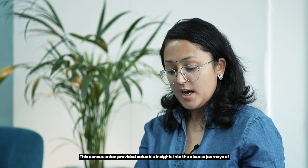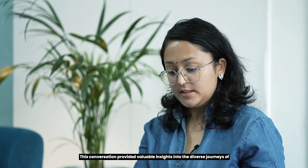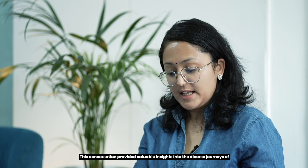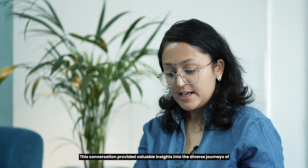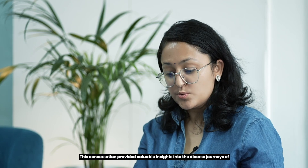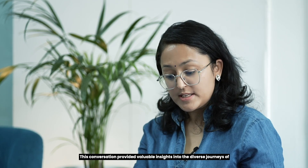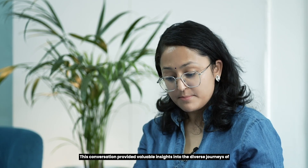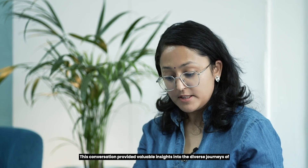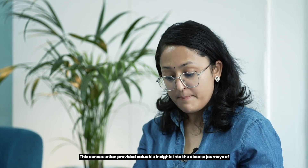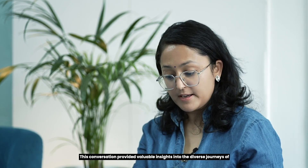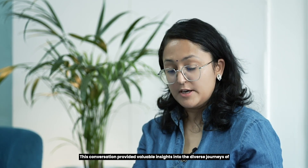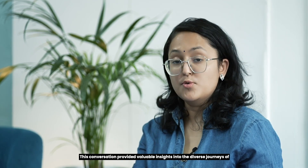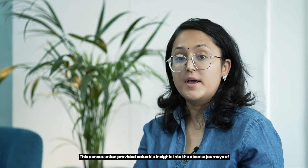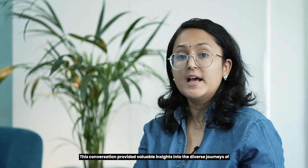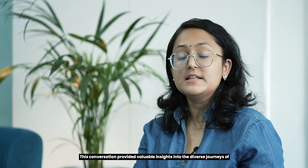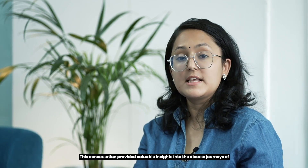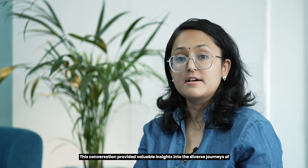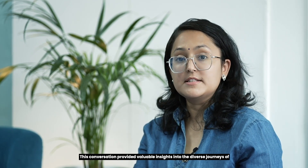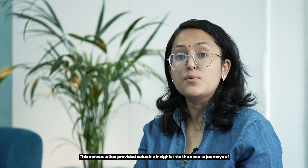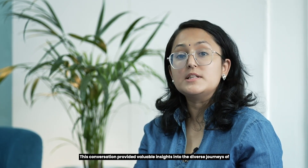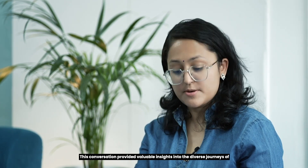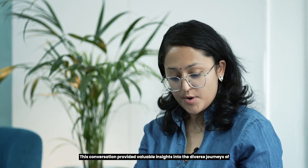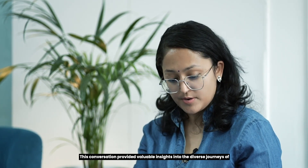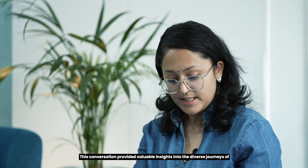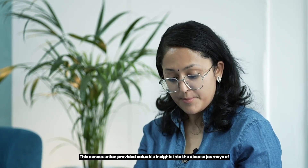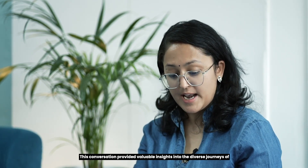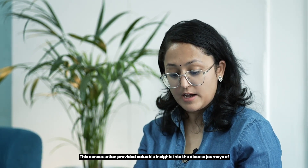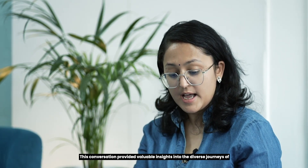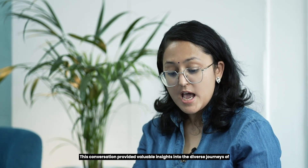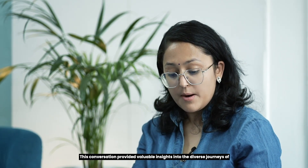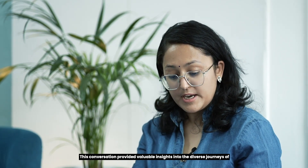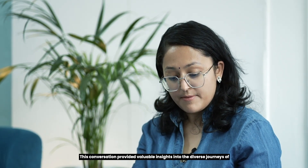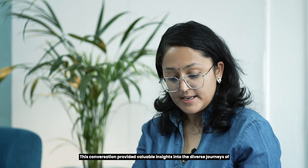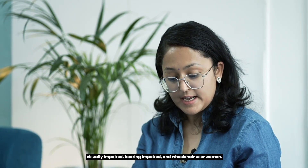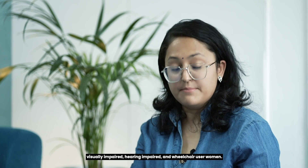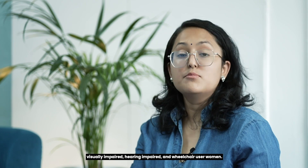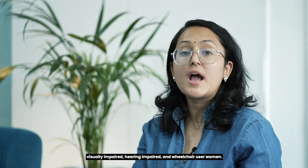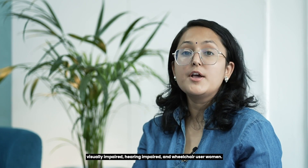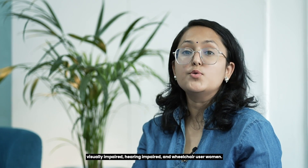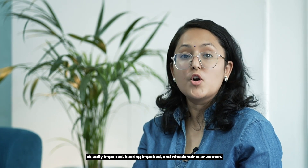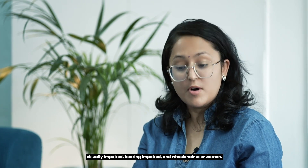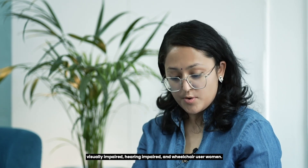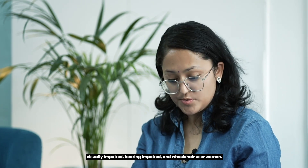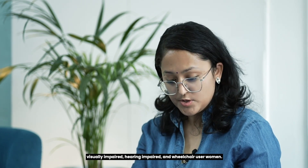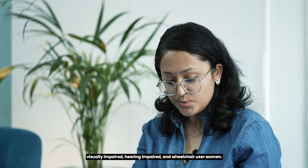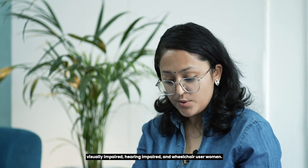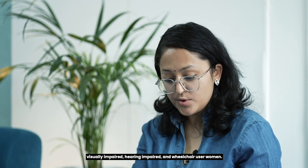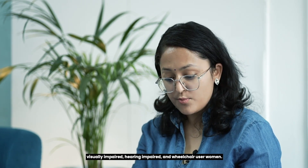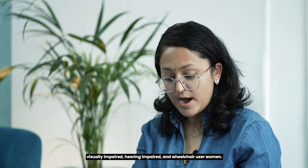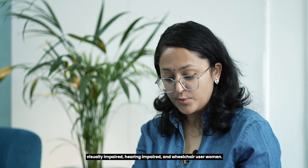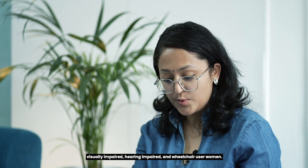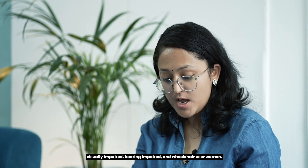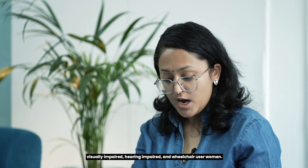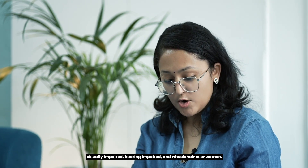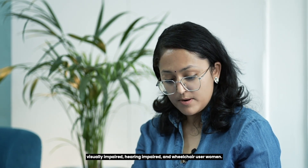दृष्टिविहीन तथा सुनाइ सम्बन्धी अपाङ्गता हुनुभएका, त्यसै गरी चाहिँ व्हीलचेयर प्रयोगकर्ता महिलाका महिनावारीका भोगाईहरू अनुभवहरू चाहिँ सुन्यौँ,